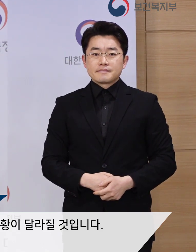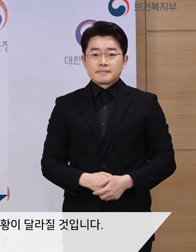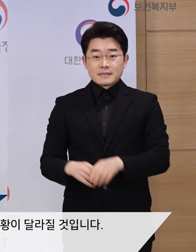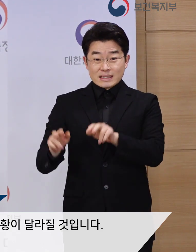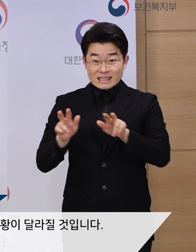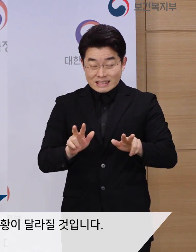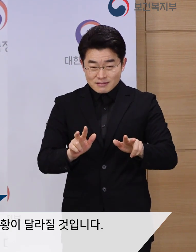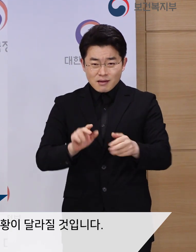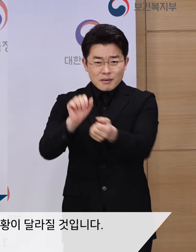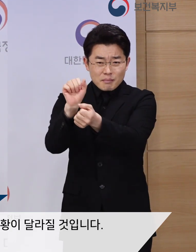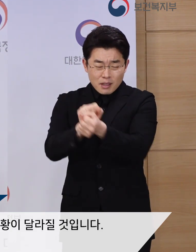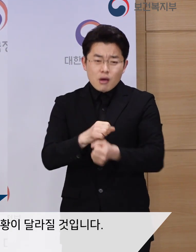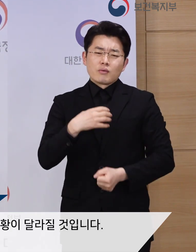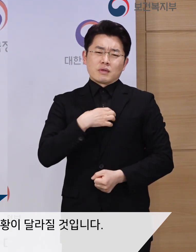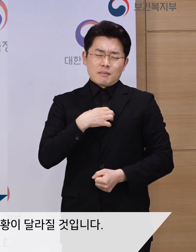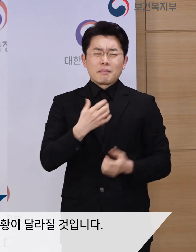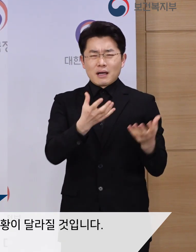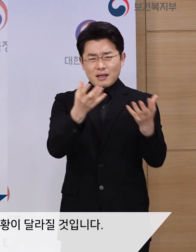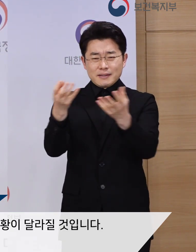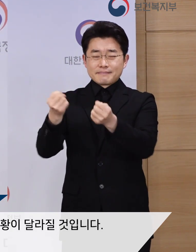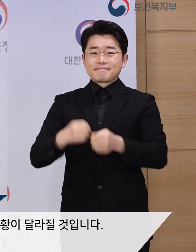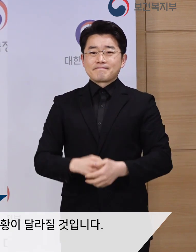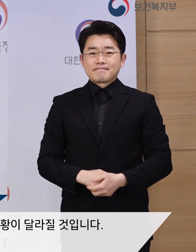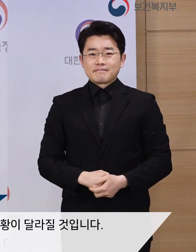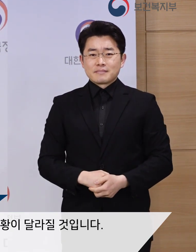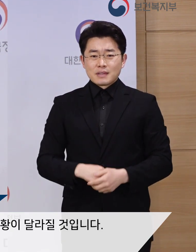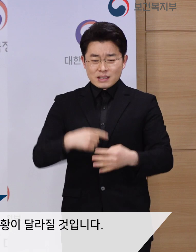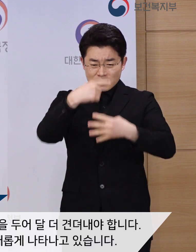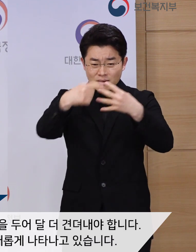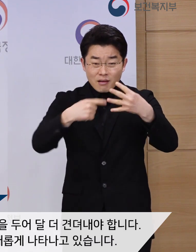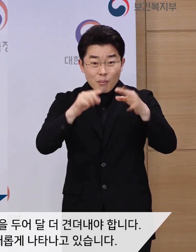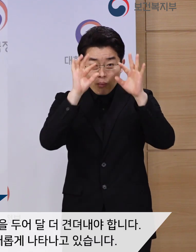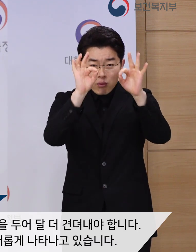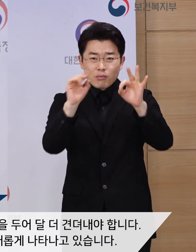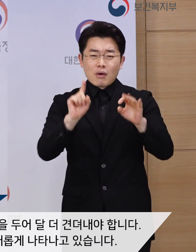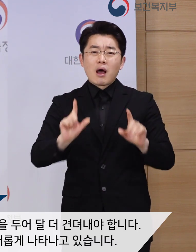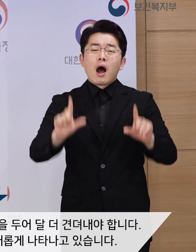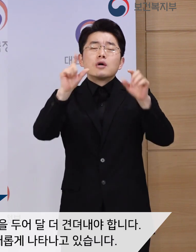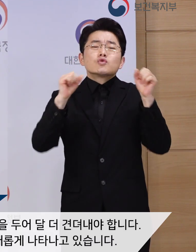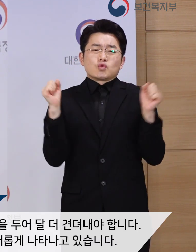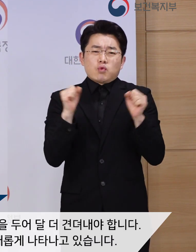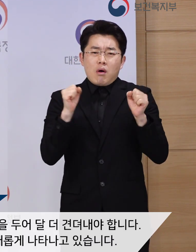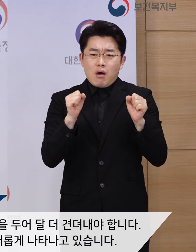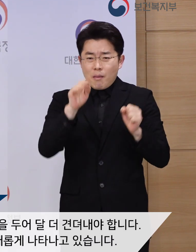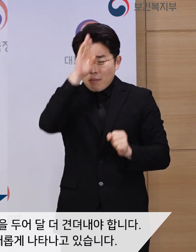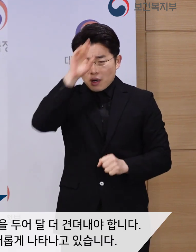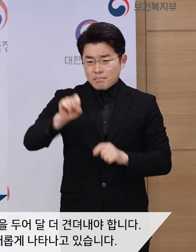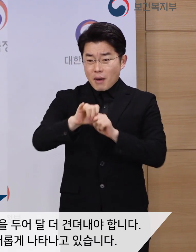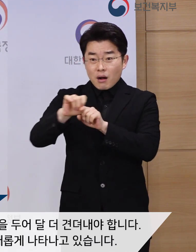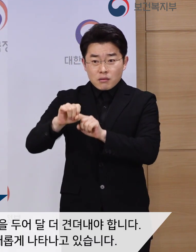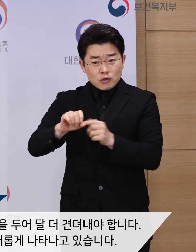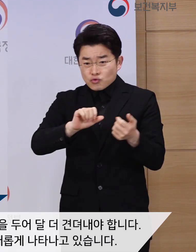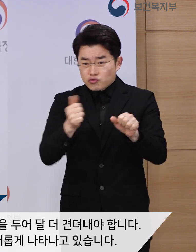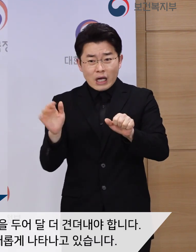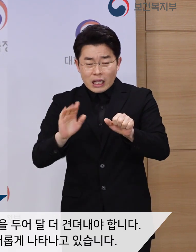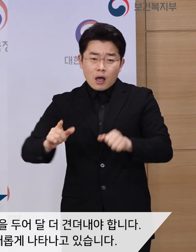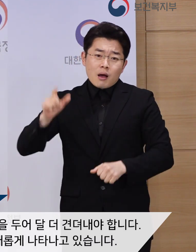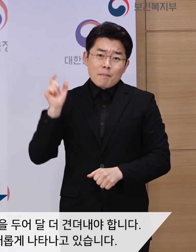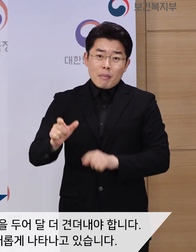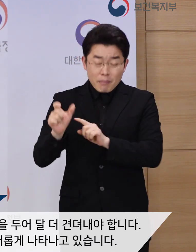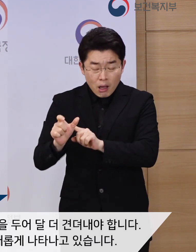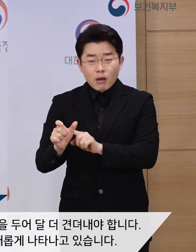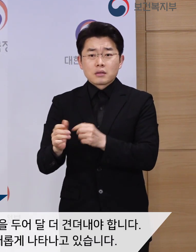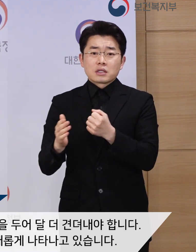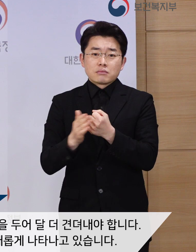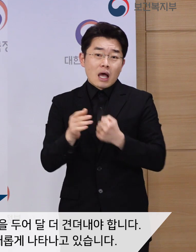특히 지금은 변수와 위험 요인이 많습니다. 계절적으로는 바이러스의 활동력이